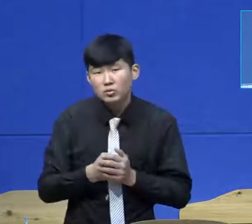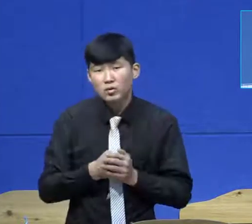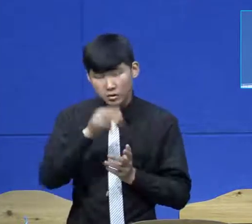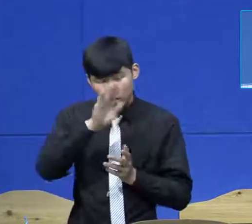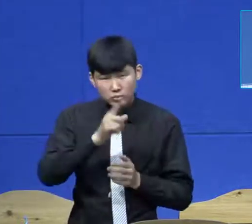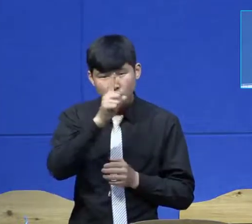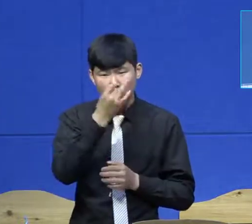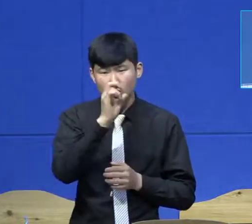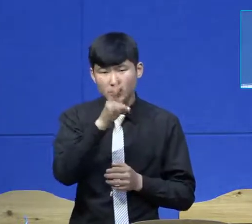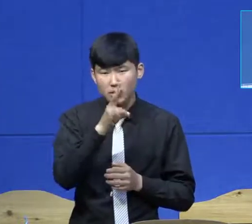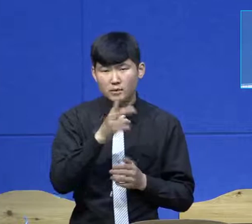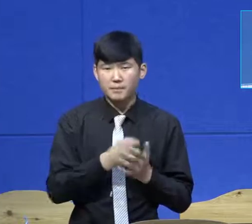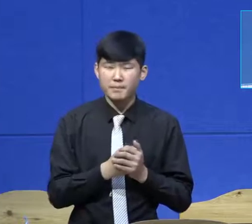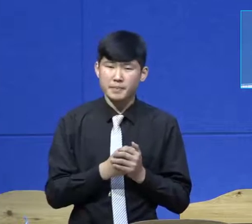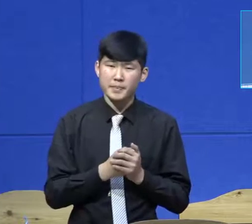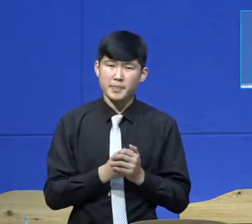учраас 1-р Иохан